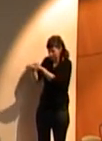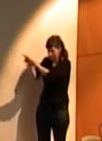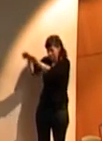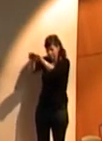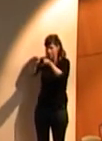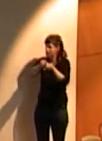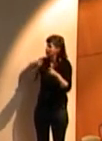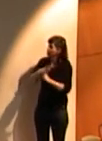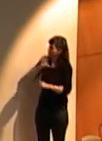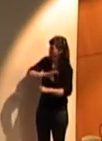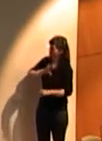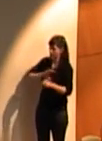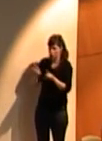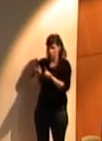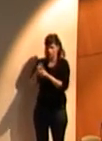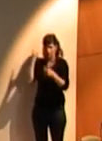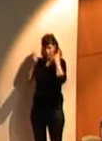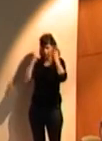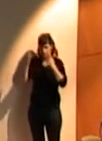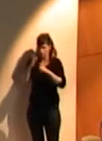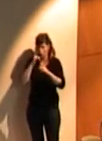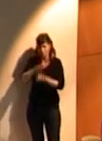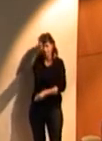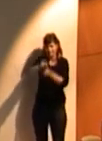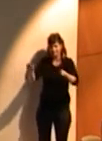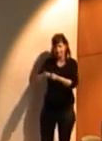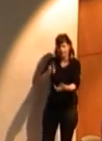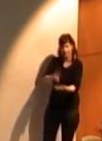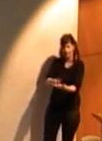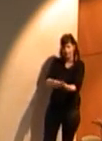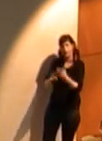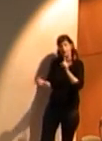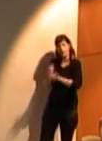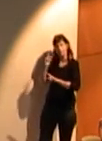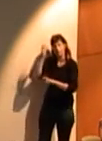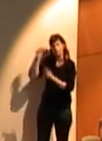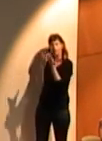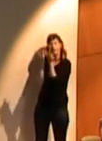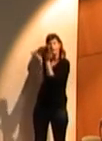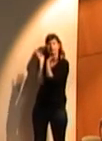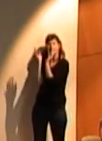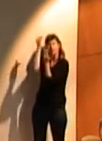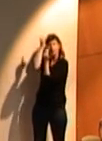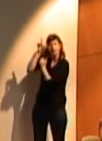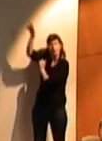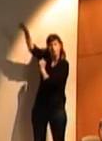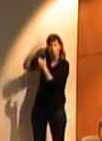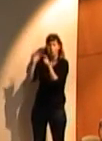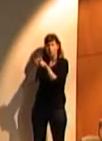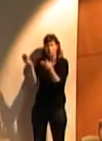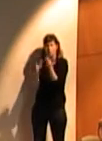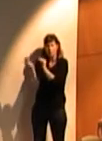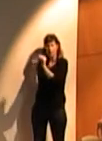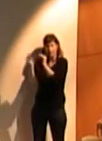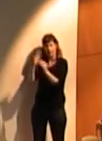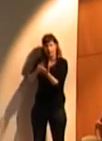aussi de travailler en grandeur réelle. Donc ça, c'est important parce qu'il faudra comprendre que l'abri, pour nous, c'est une telle qu'il est exposé ici. C'est une sorte de maquette à l'échelle 1,